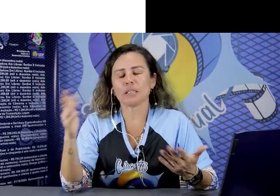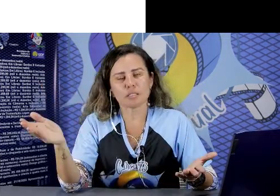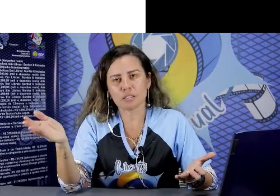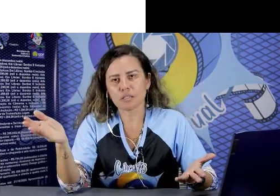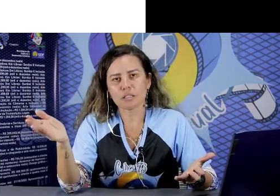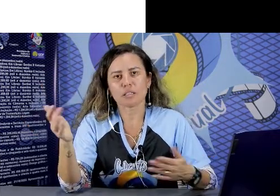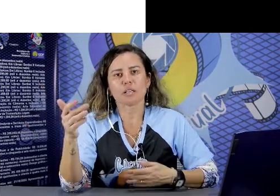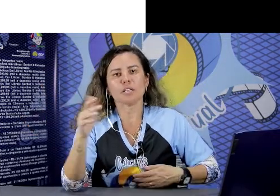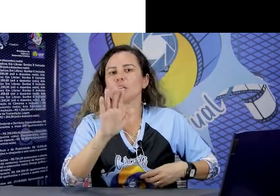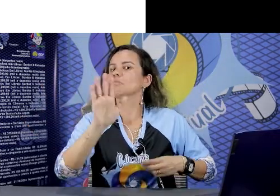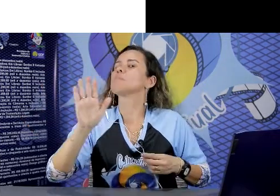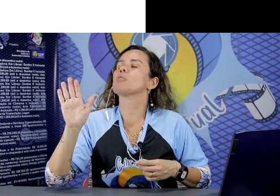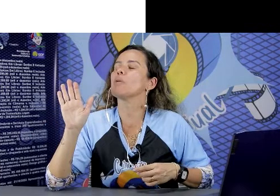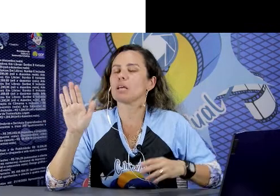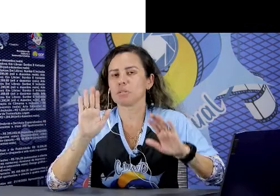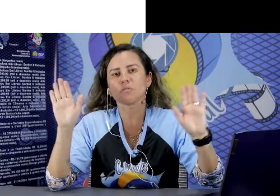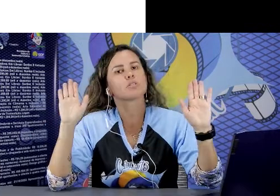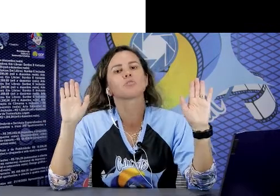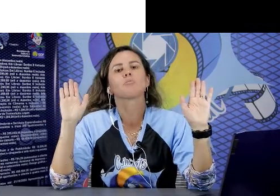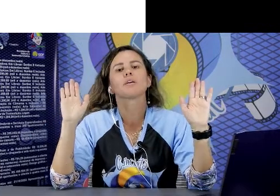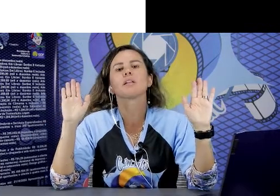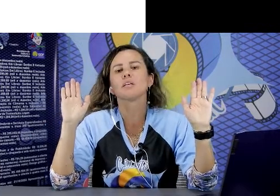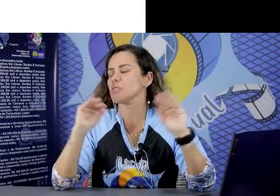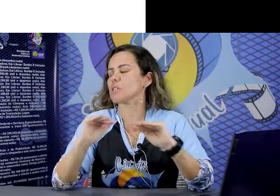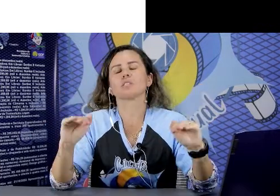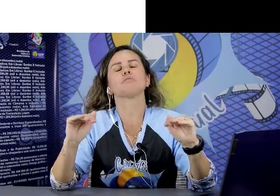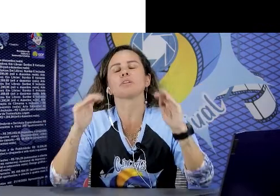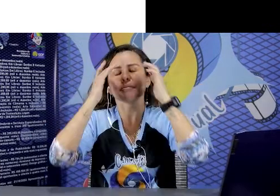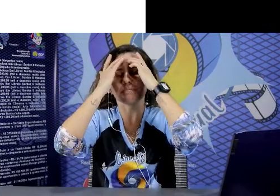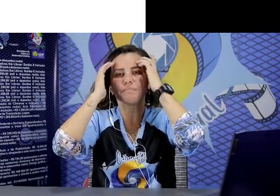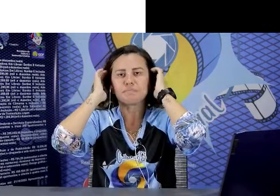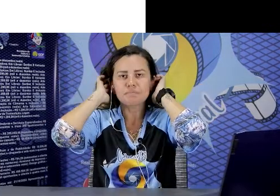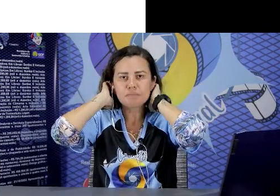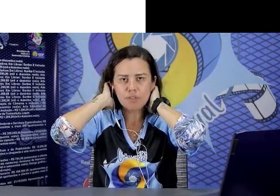lugares e não tem problema se você souber inglês e você se vira. É isso?